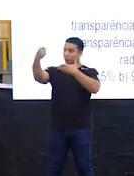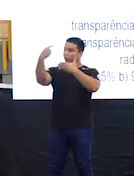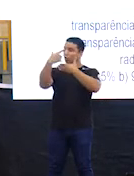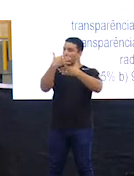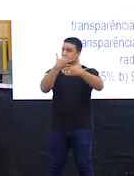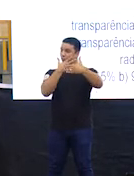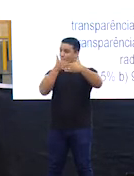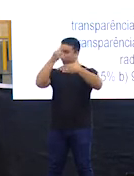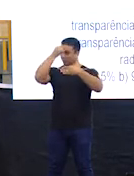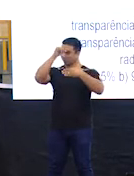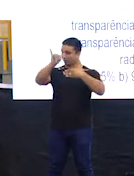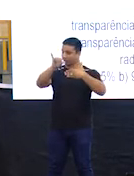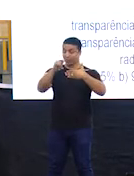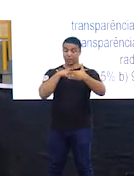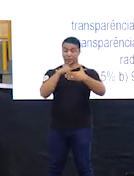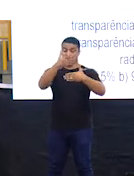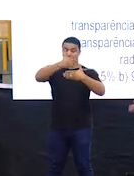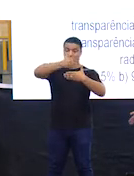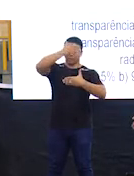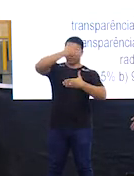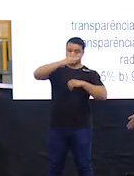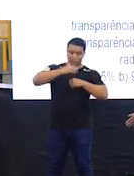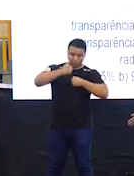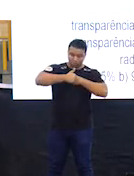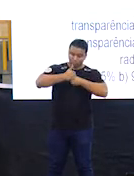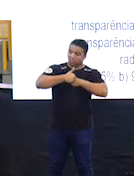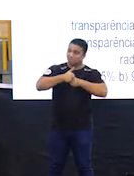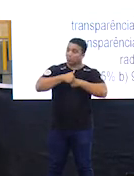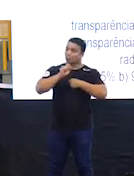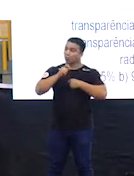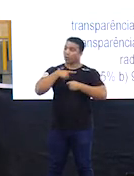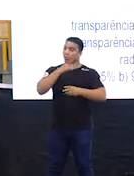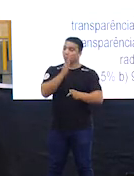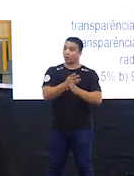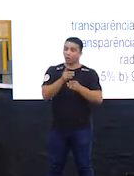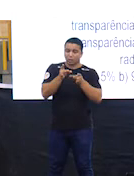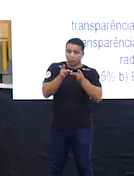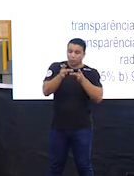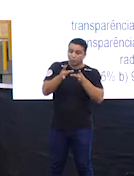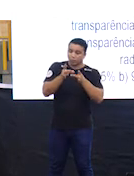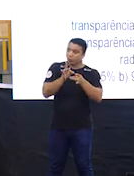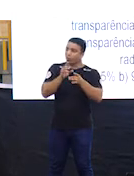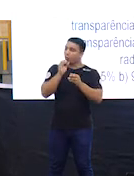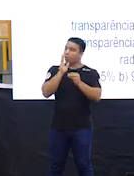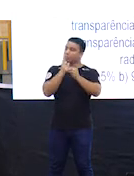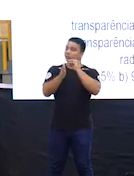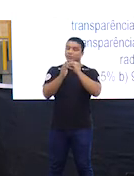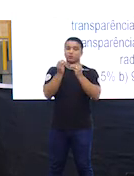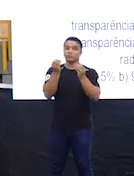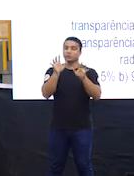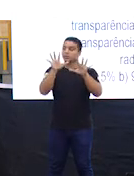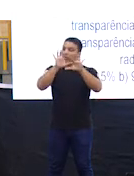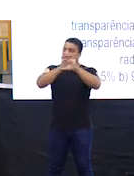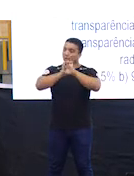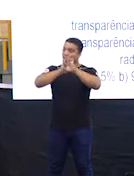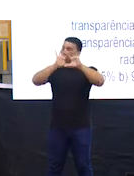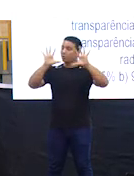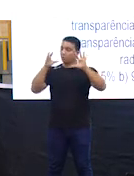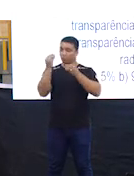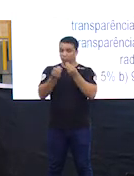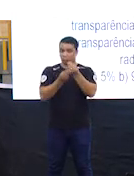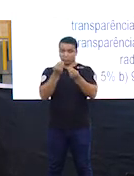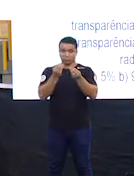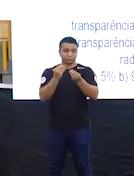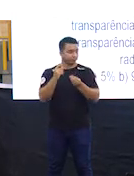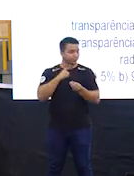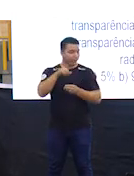solar. As películas são classificadas de acordo com o seu grau de transparência, ou seja,